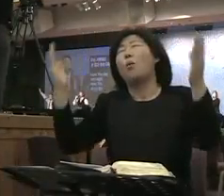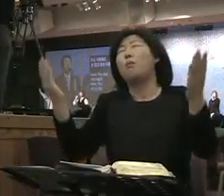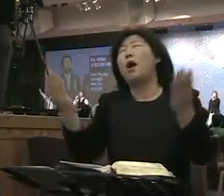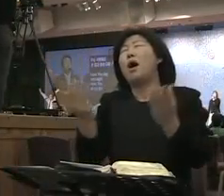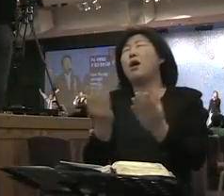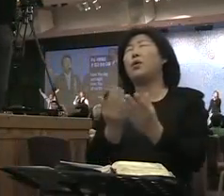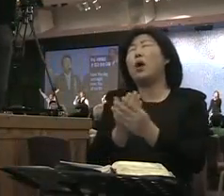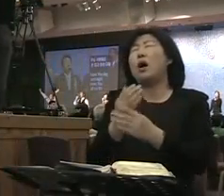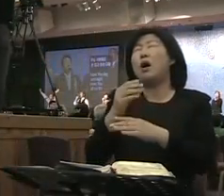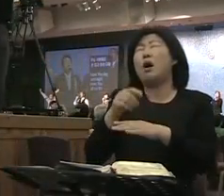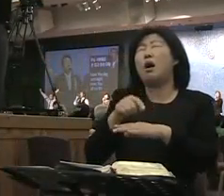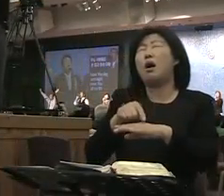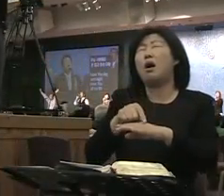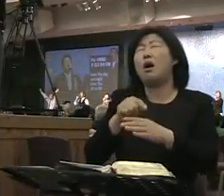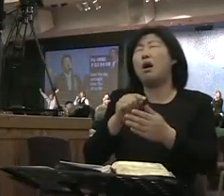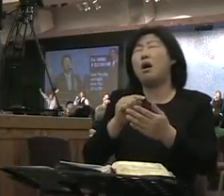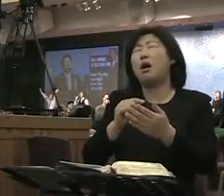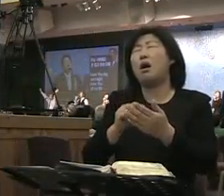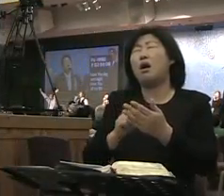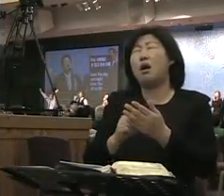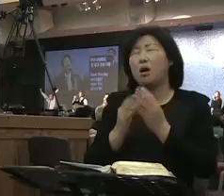온 마음과